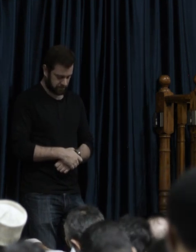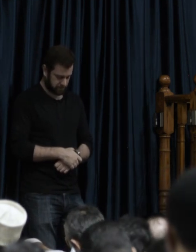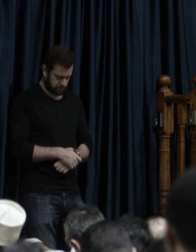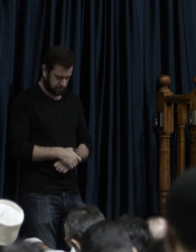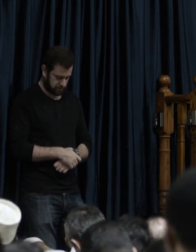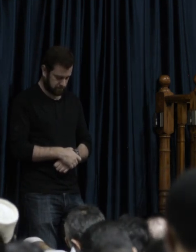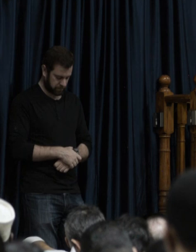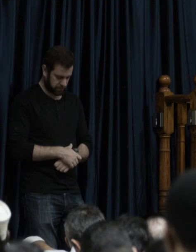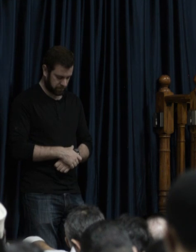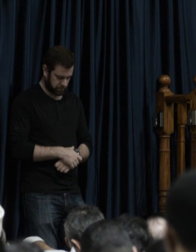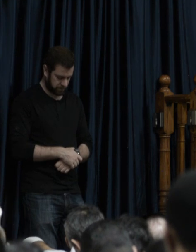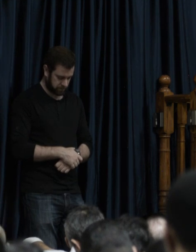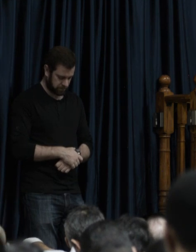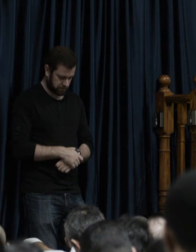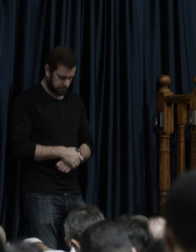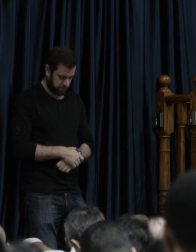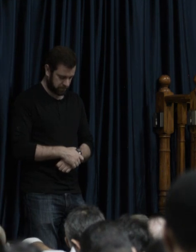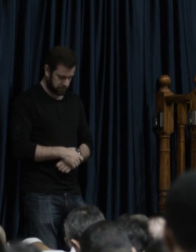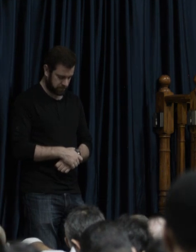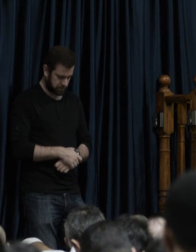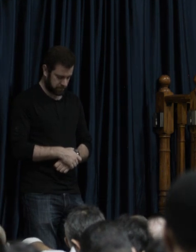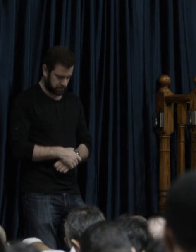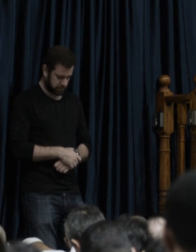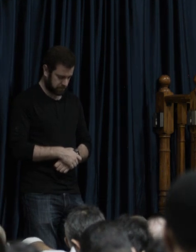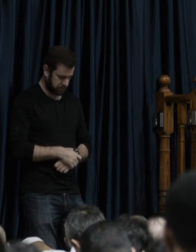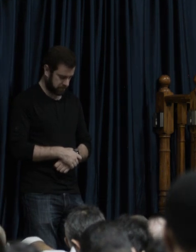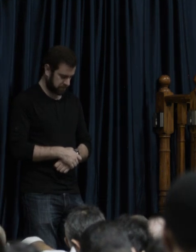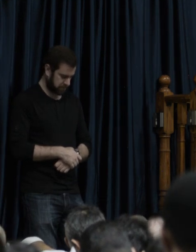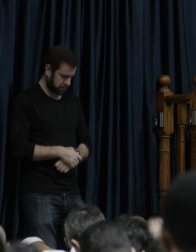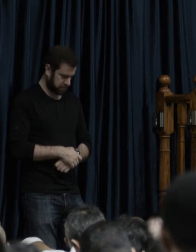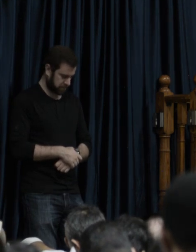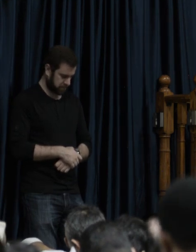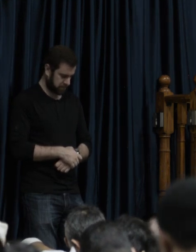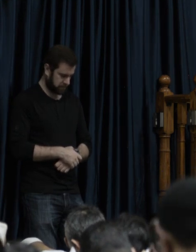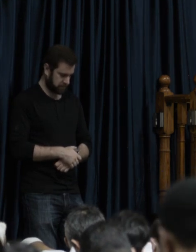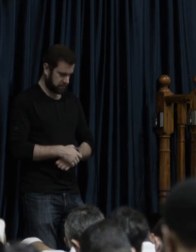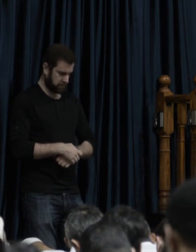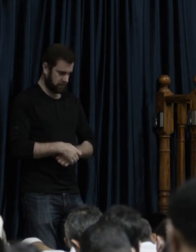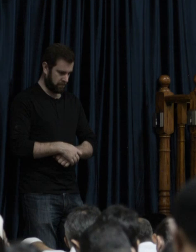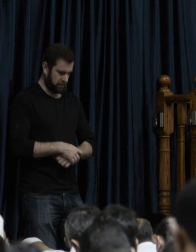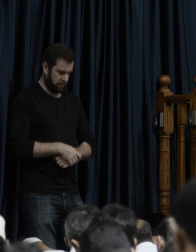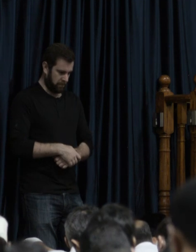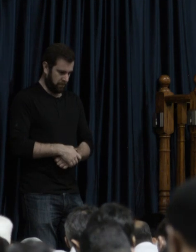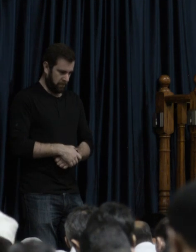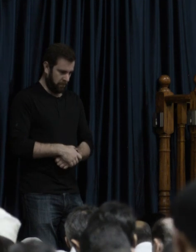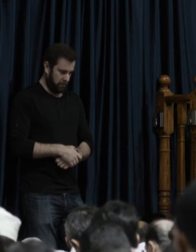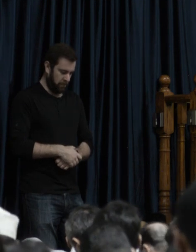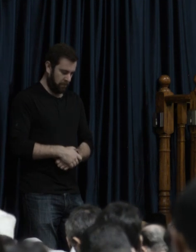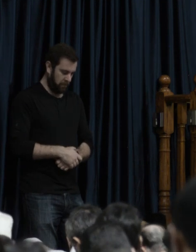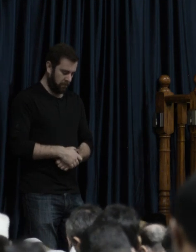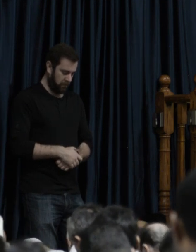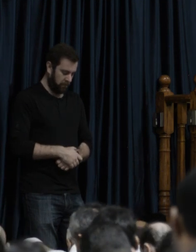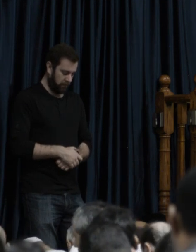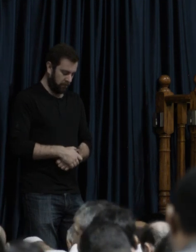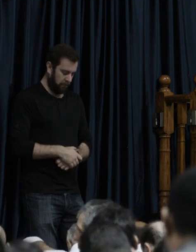رضي الله تعالى عنه وفاطمة سيدة نساء أهل الجنة رضي الله تعالى عنها والحسن والحسين سيدا شباب